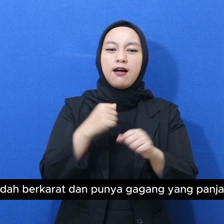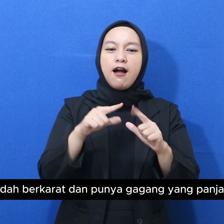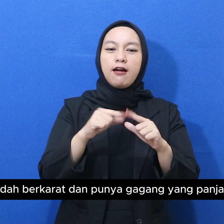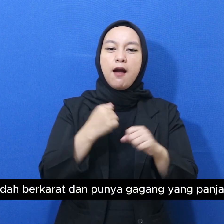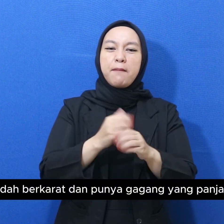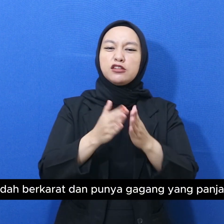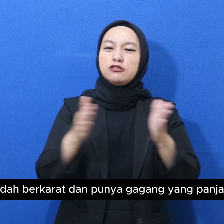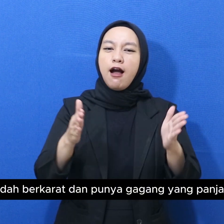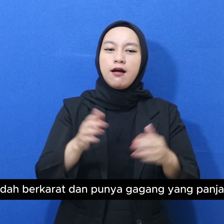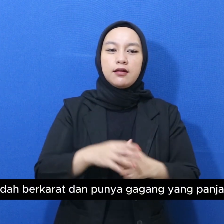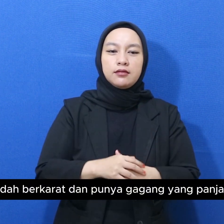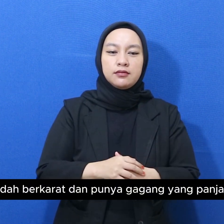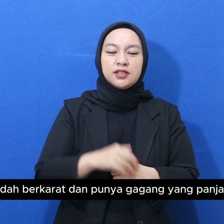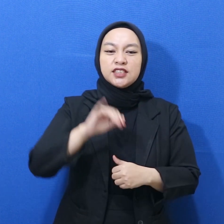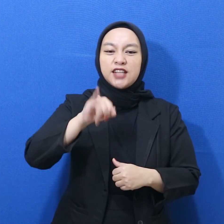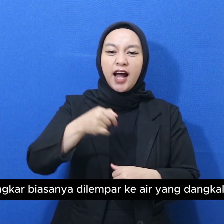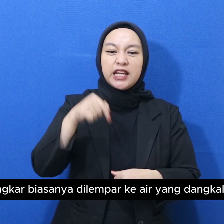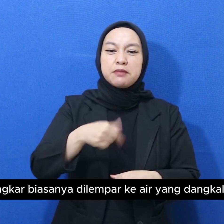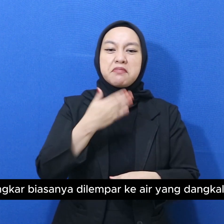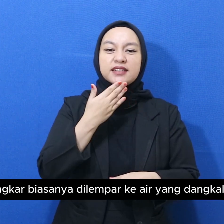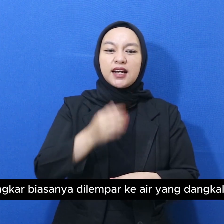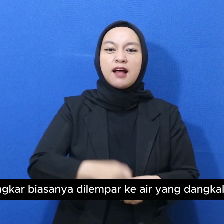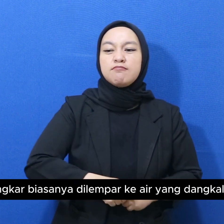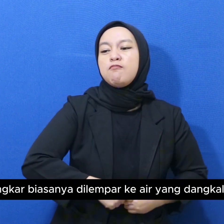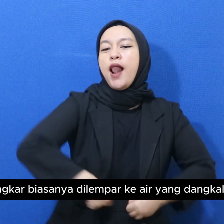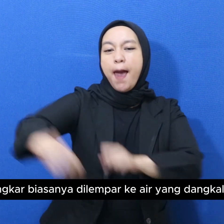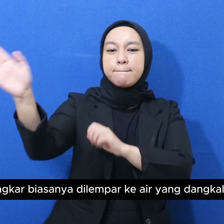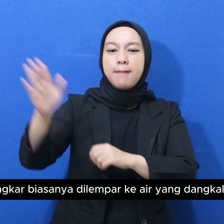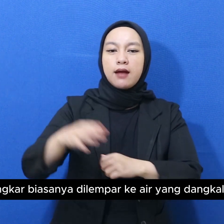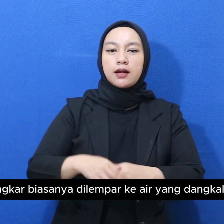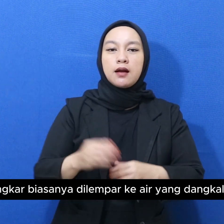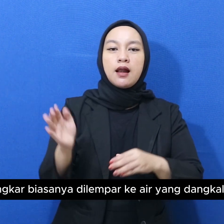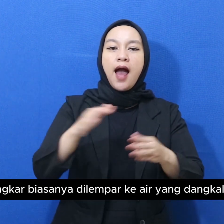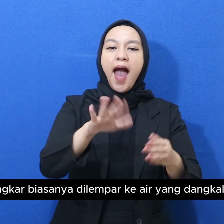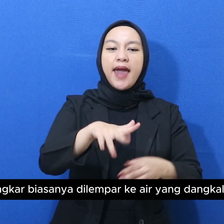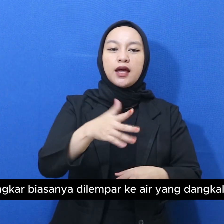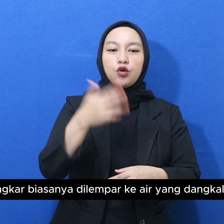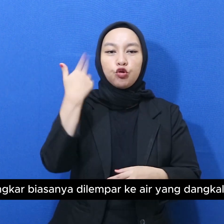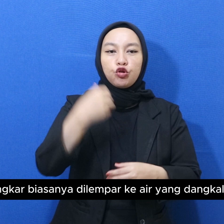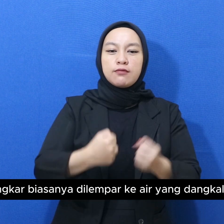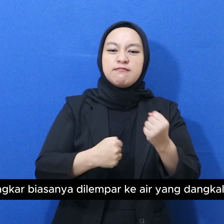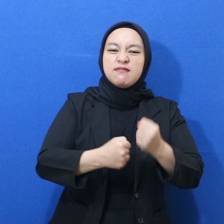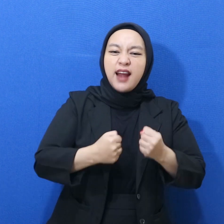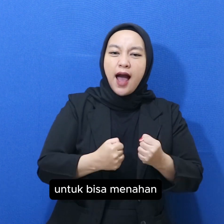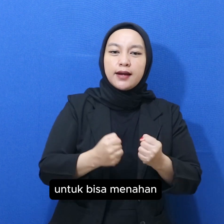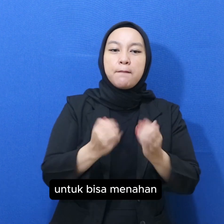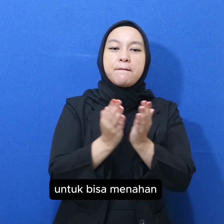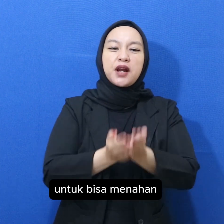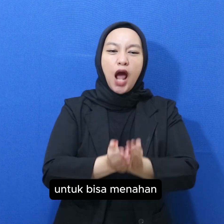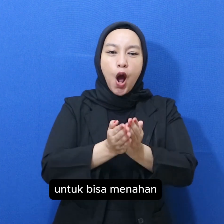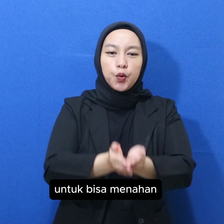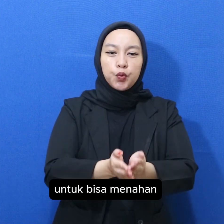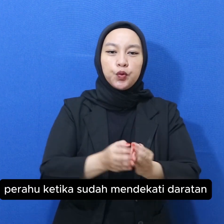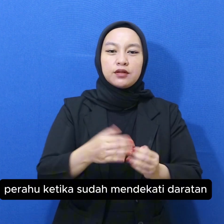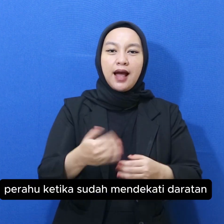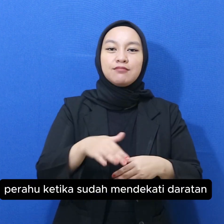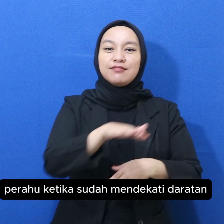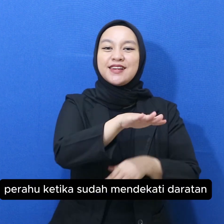panjang. Jangkar biasanya dilempar ke air yang dangkal untuk bisa menahan perahu ketika sudah mendekati